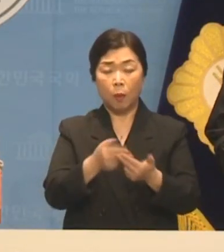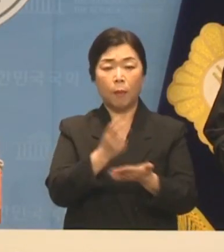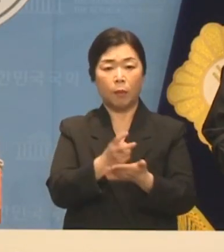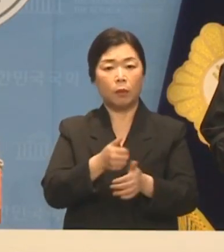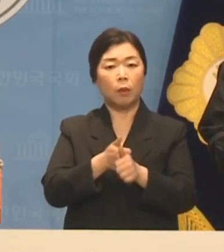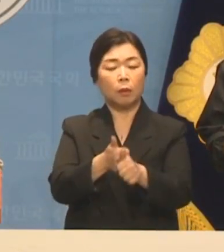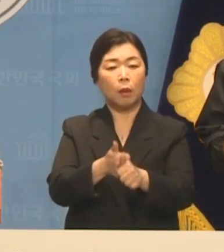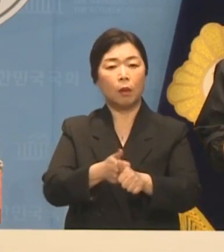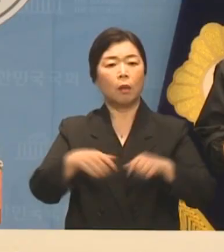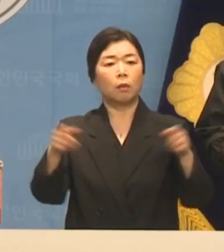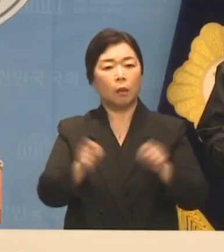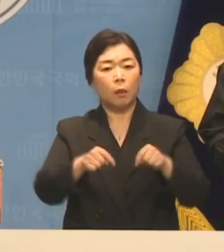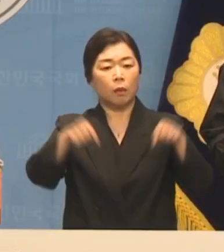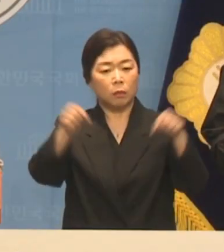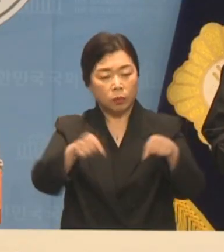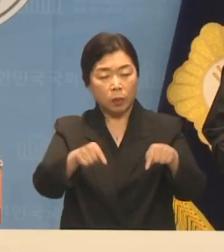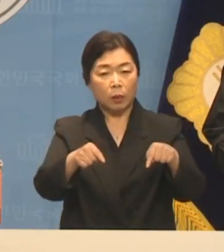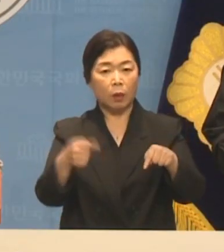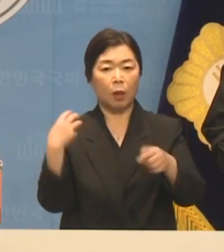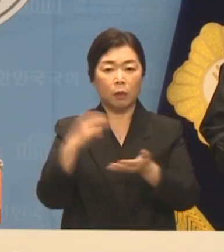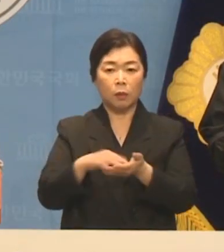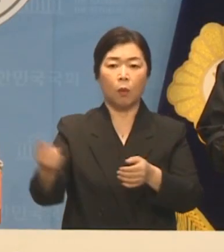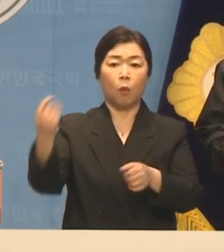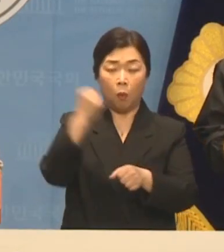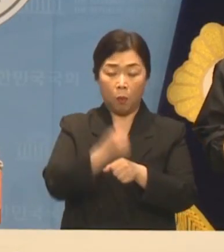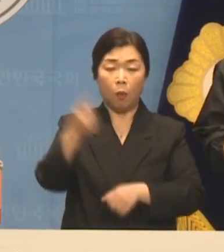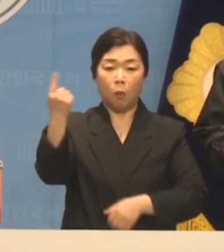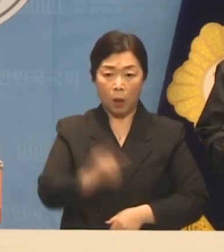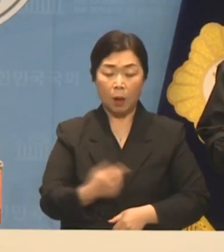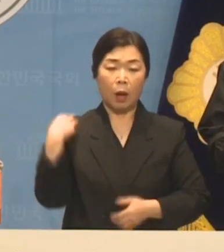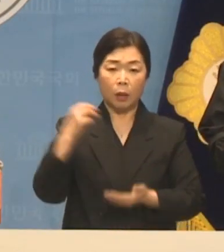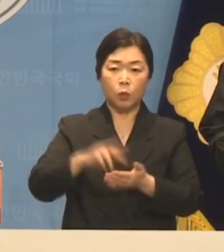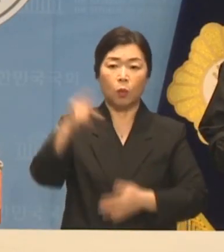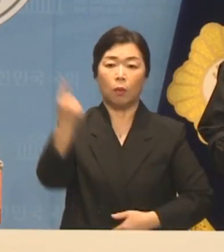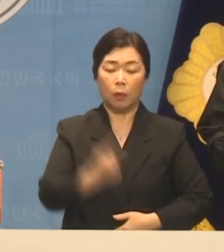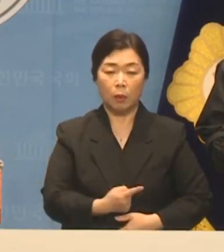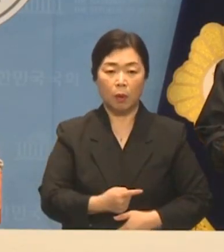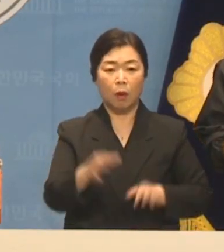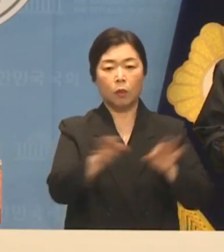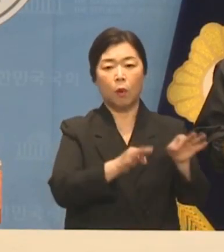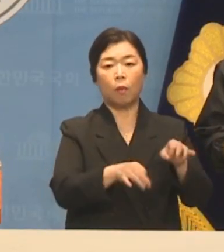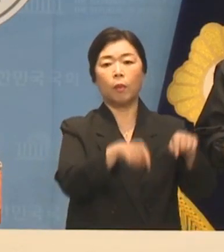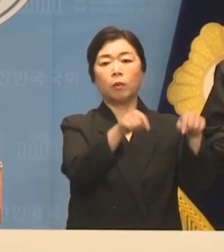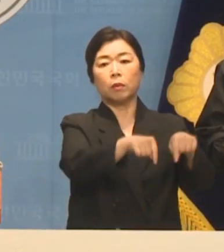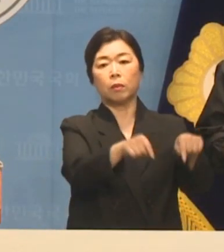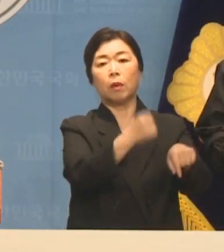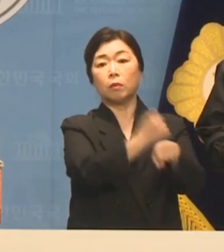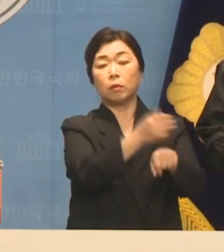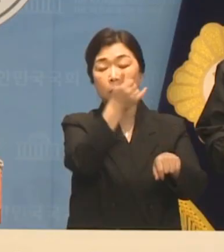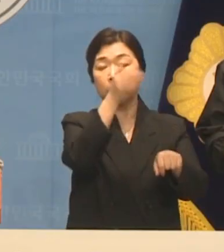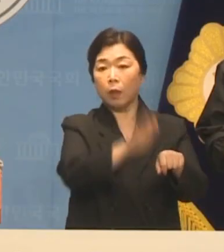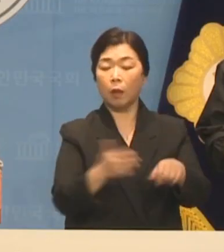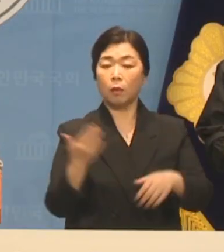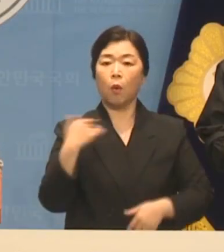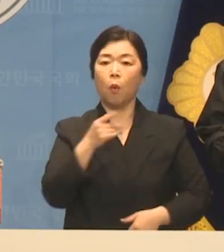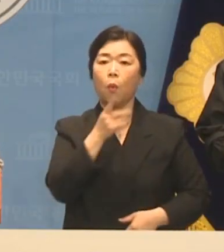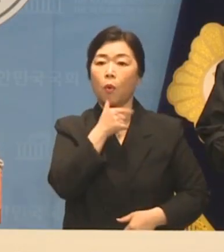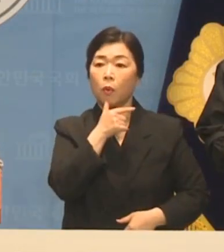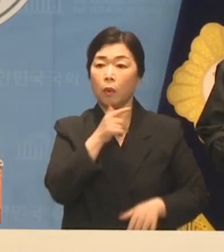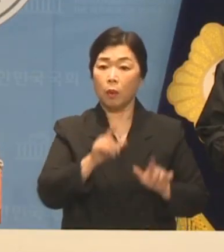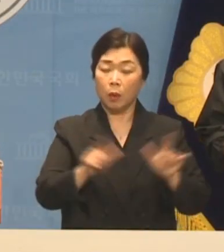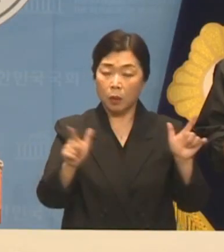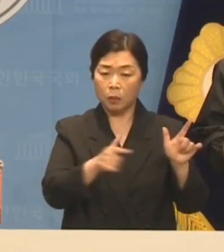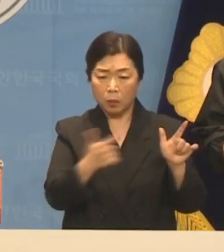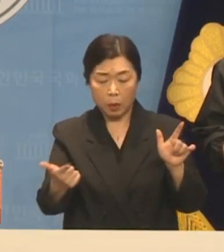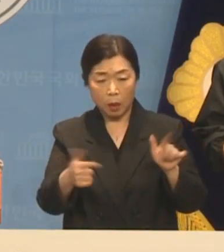하고 복귀하고 영업점과 교섭을 진행하고 있는데 지난 월요일 저녁